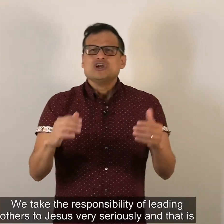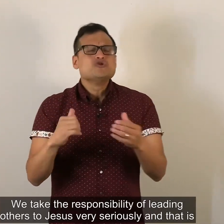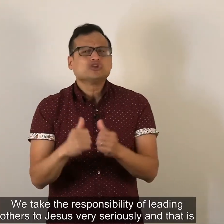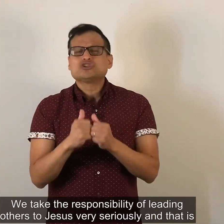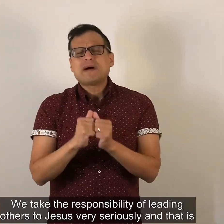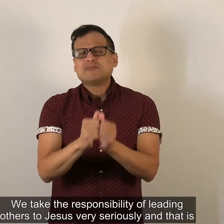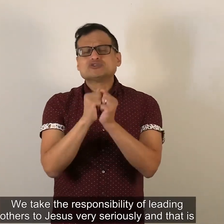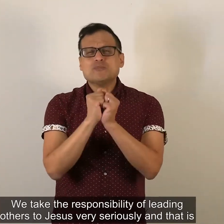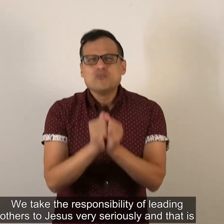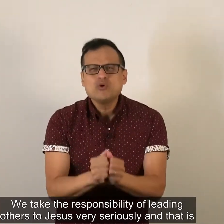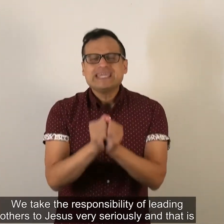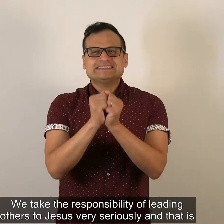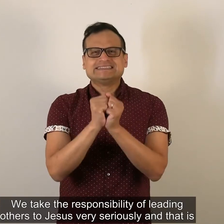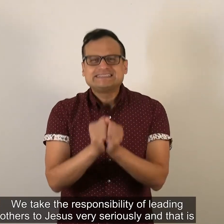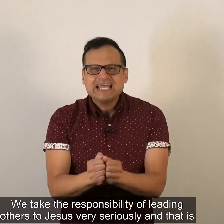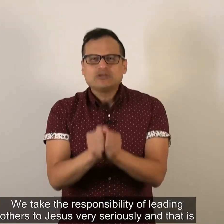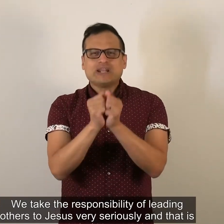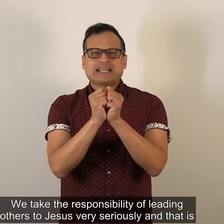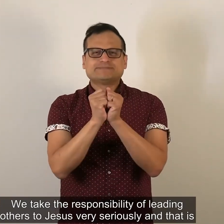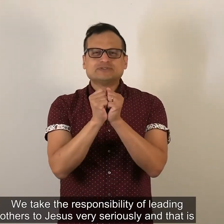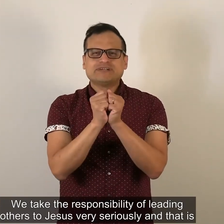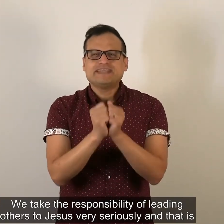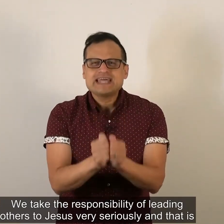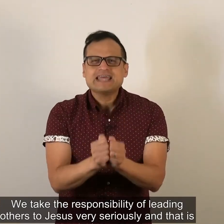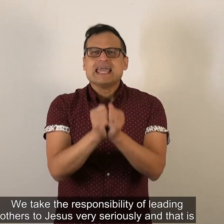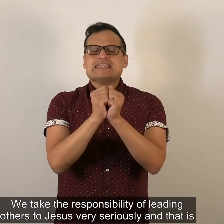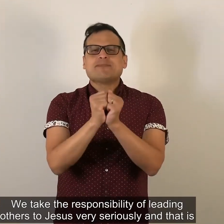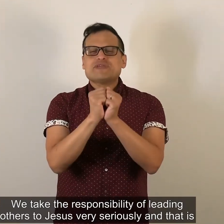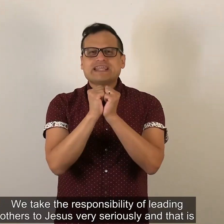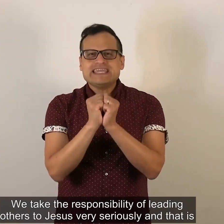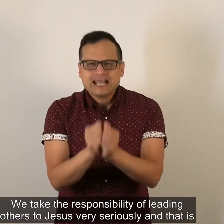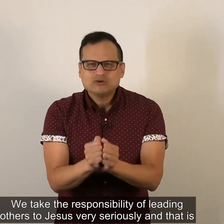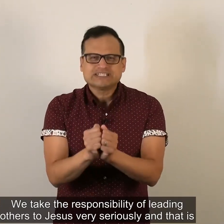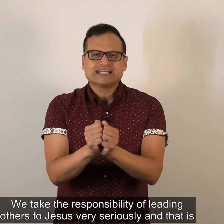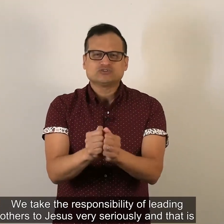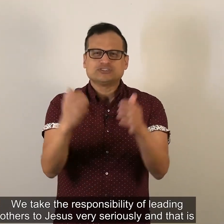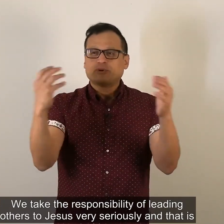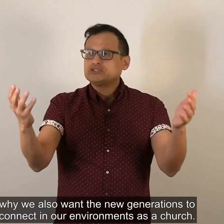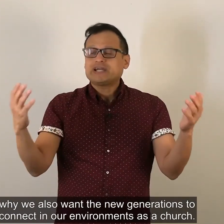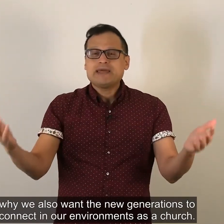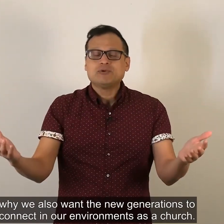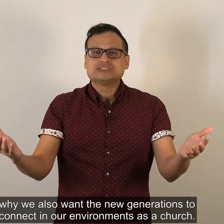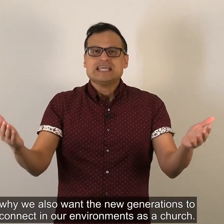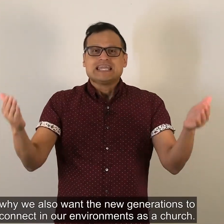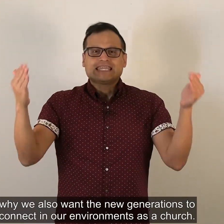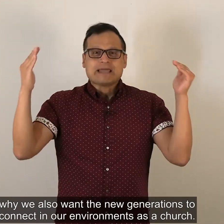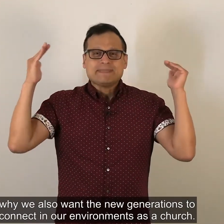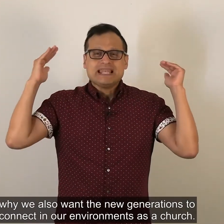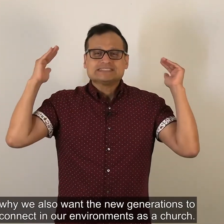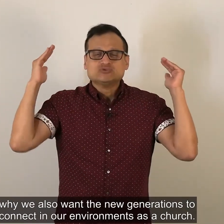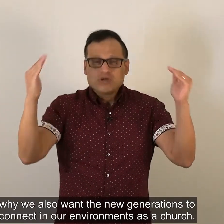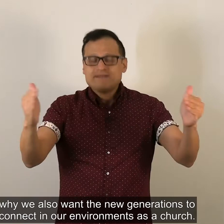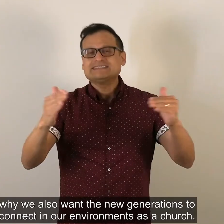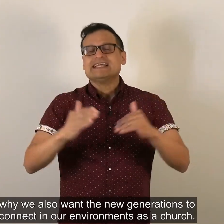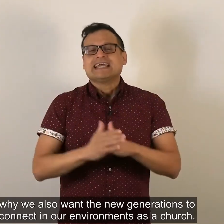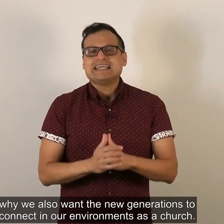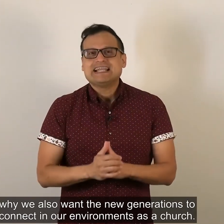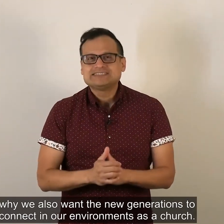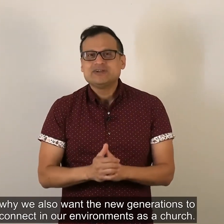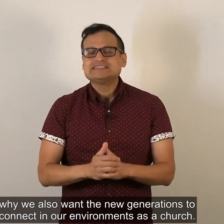nos tomamos muy en serio la responsabilidad de poder guiarlos a Jesús. Y por eso queremos que también las nuevas generaciones